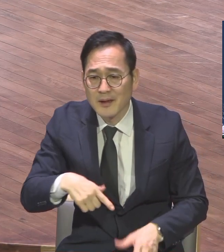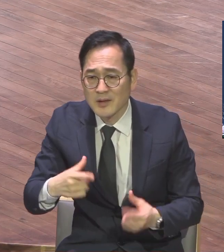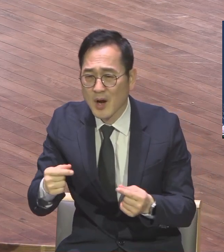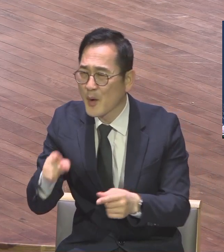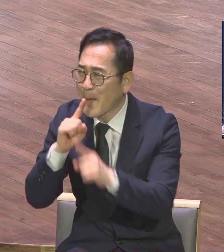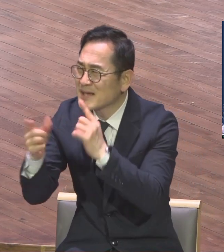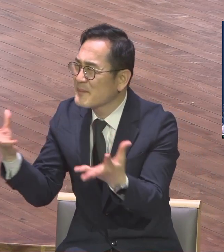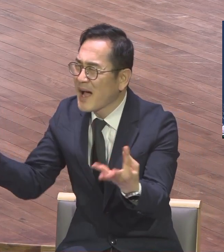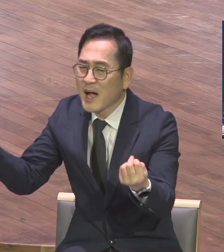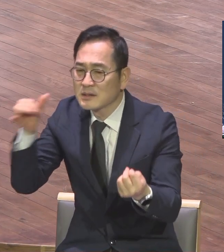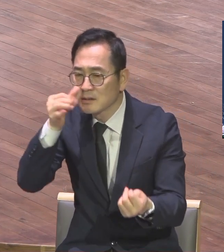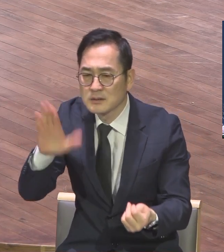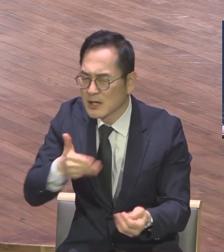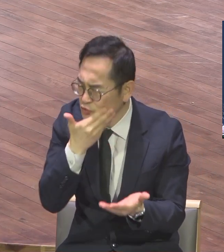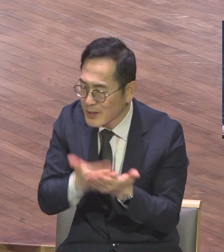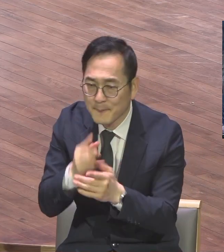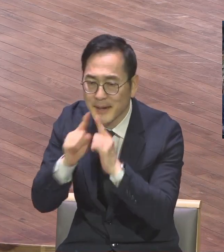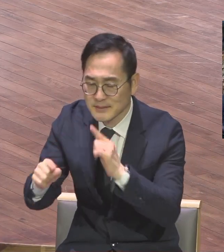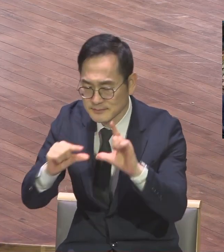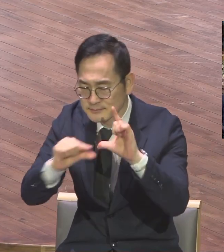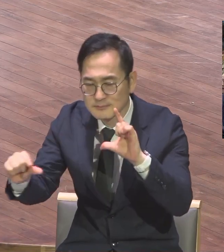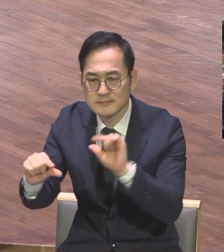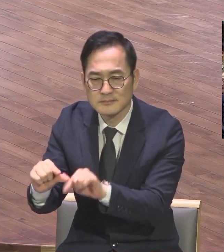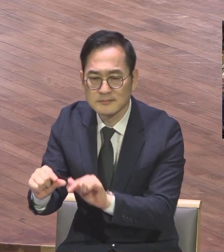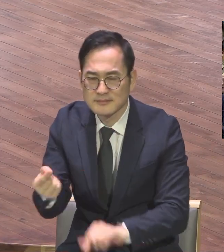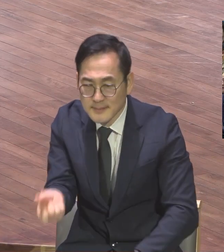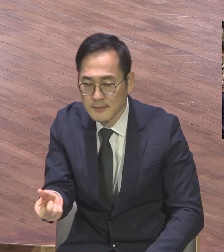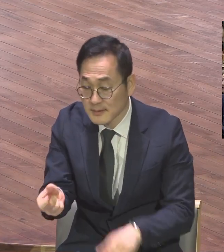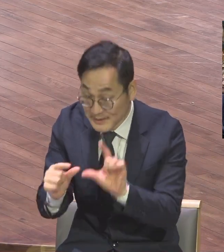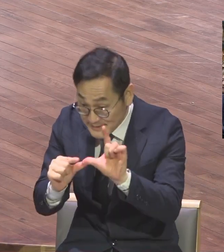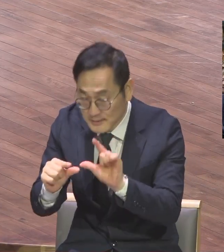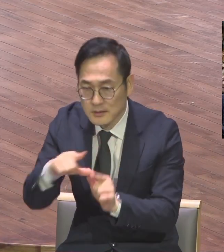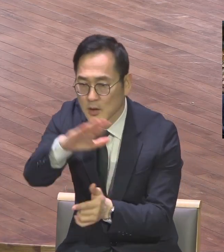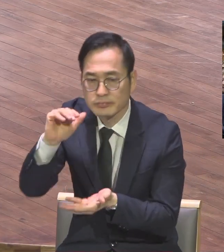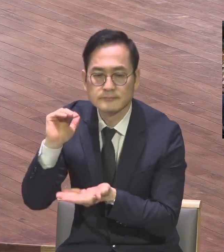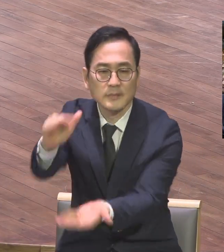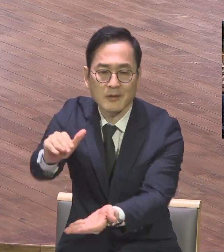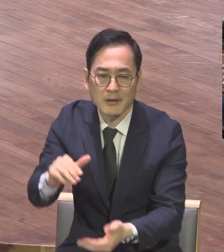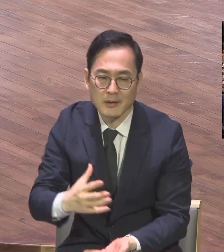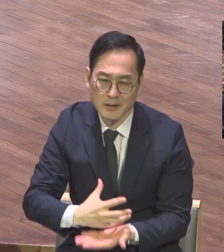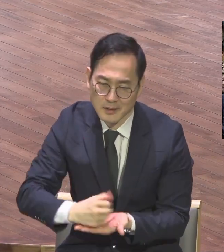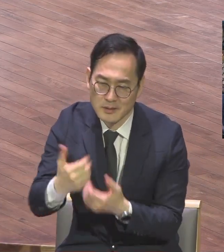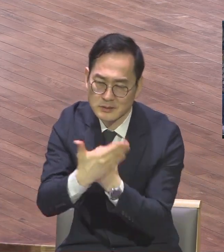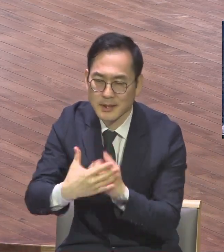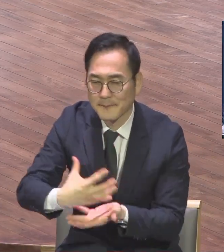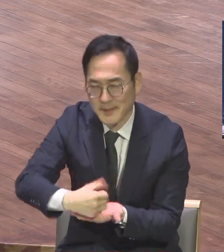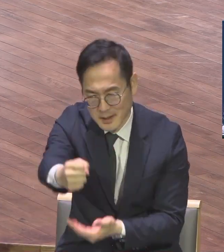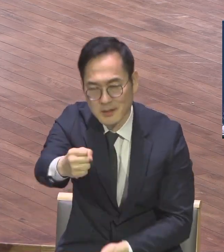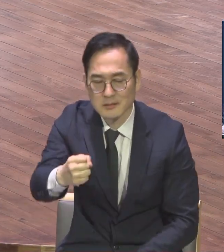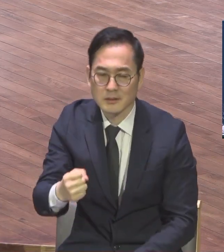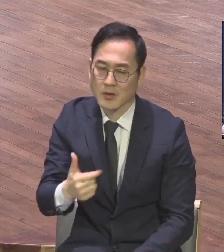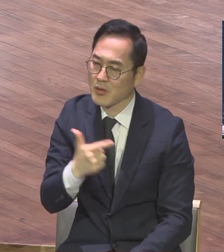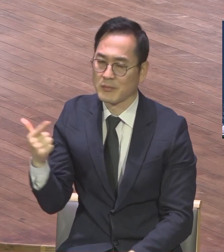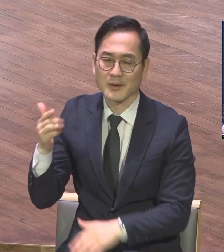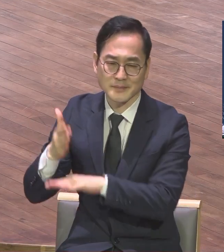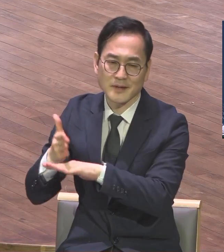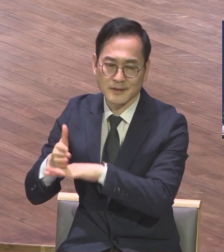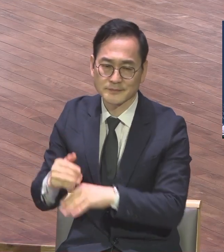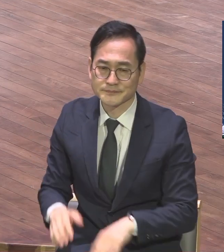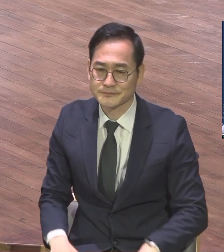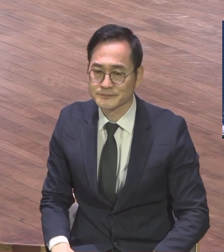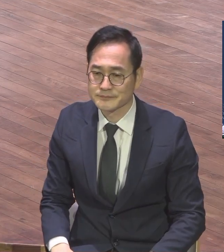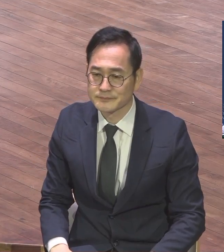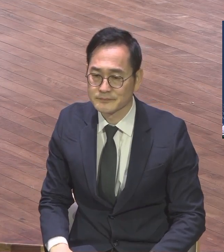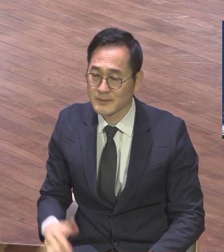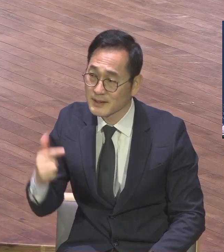감사하시기를 주의 이름으로 축복합니다. 왜 하나님께서 정목사님을 기도로 쓰시는지, 왜 허구많은